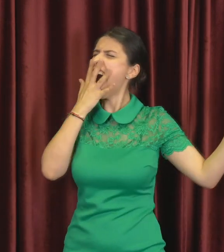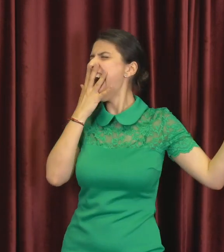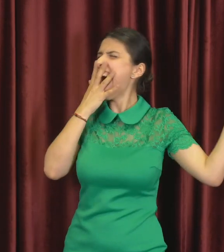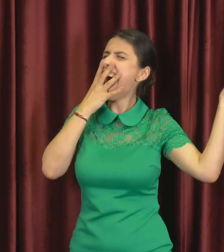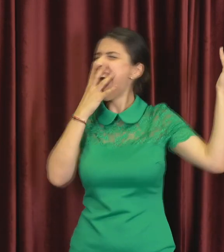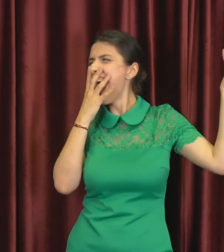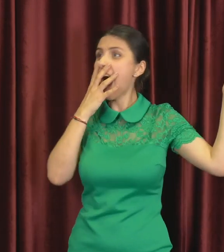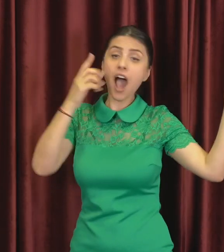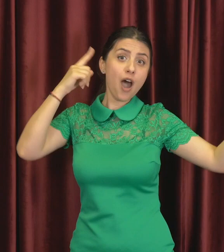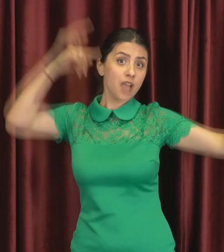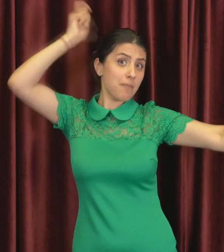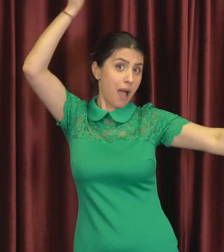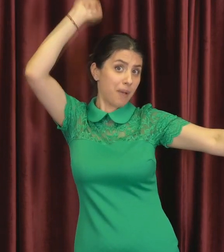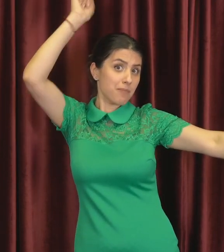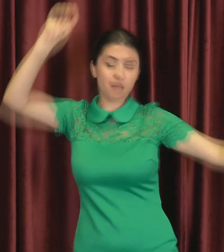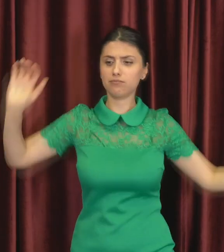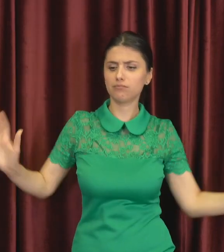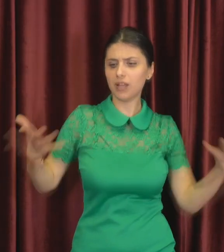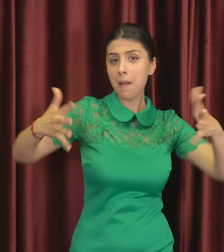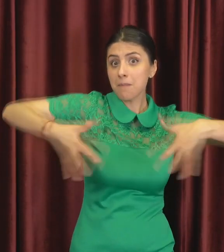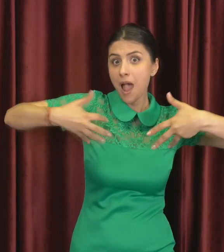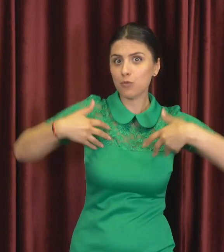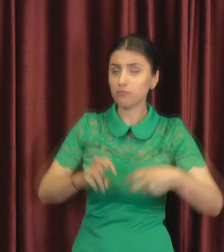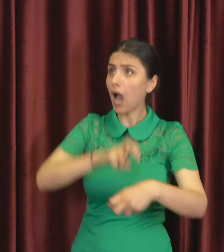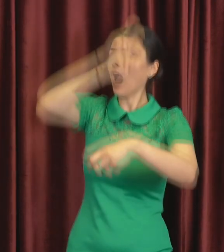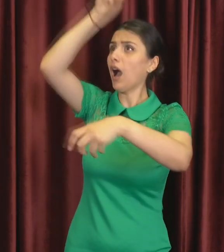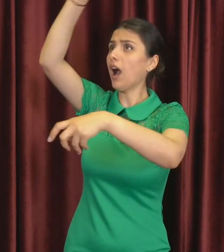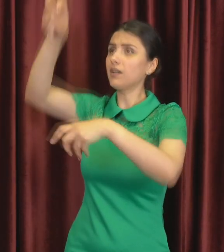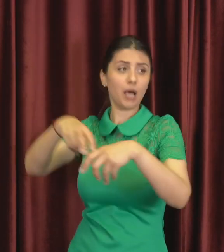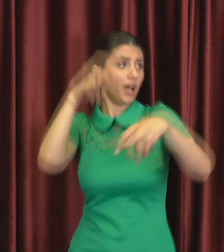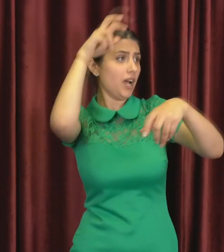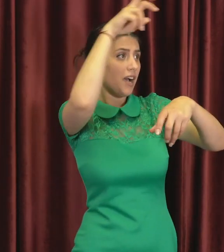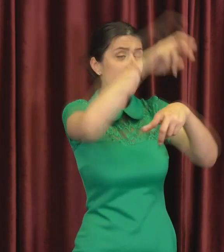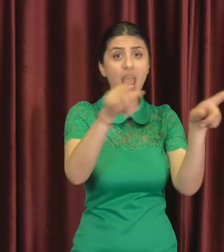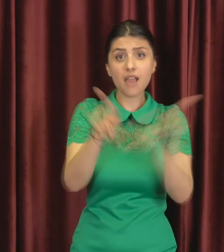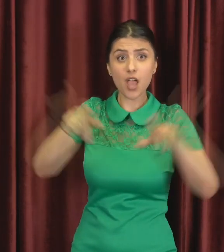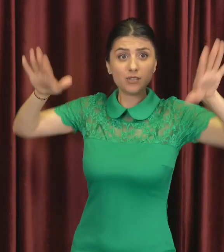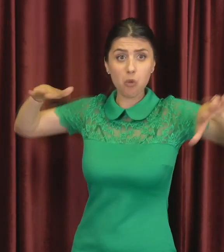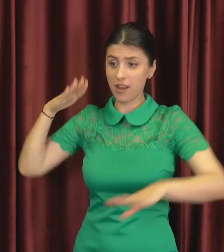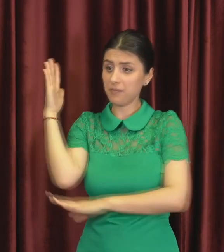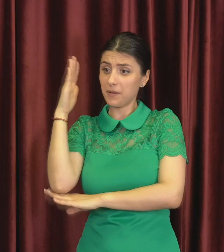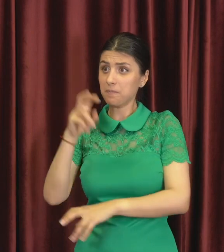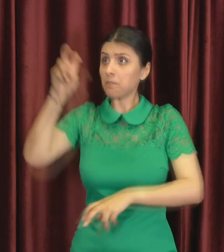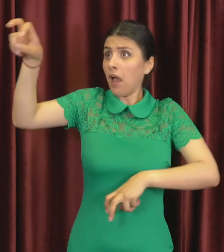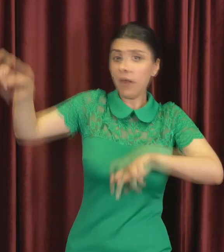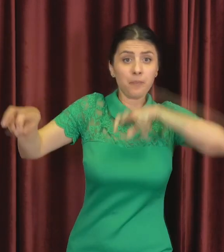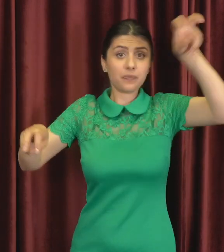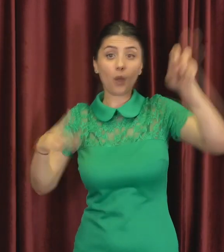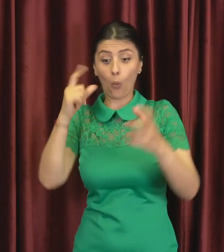Imediat ce auzi semnalul de start, maimuțica porni. Se aruncă de la o creangă la alta, aproape că zbura. Pe la mijlocul cursei, unul dintre concurenți, un